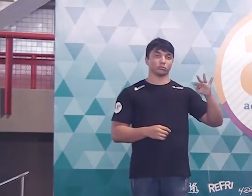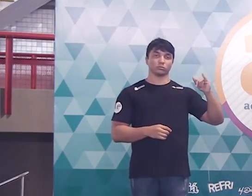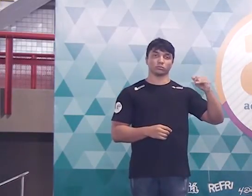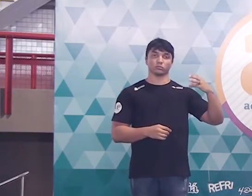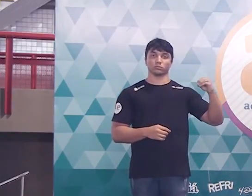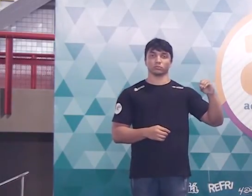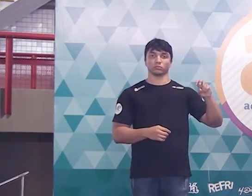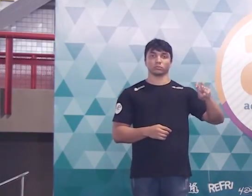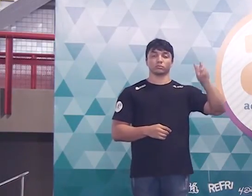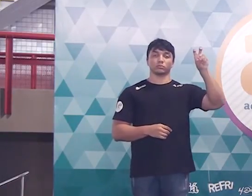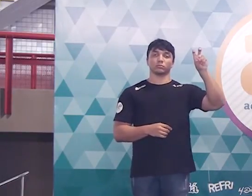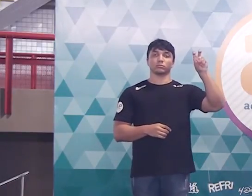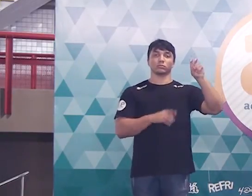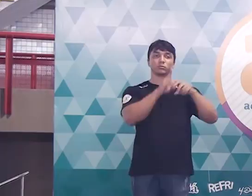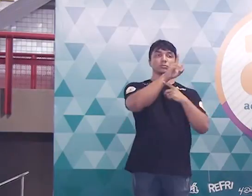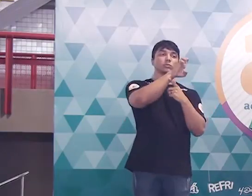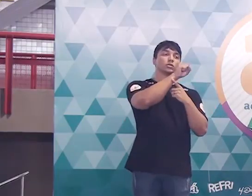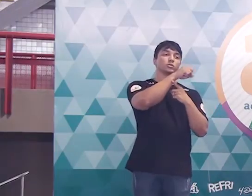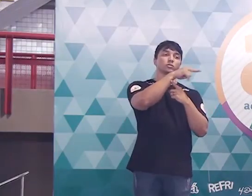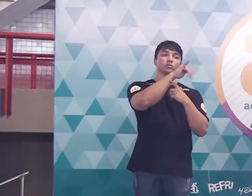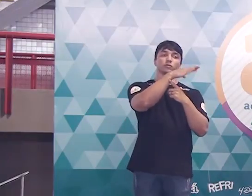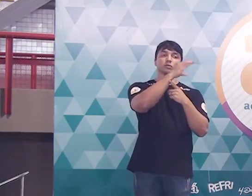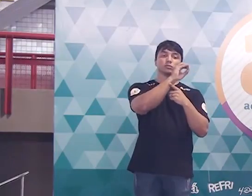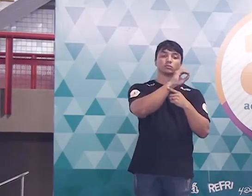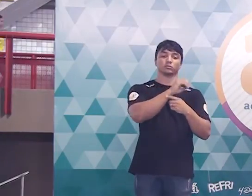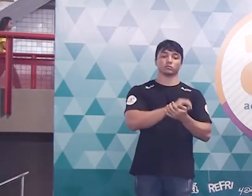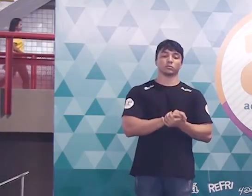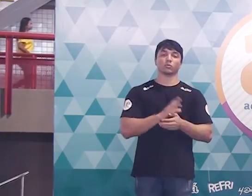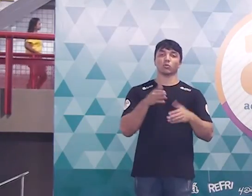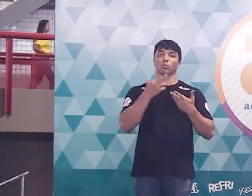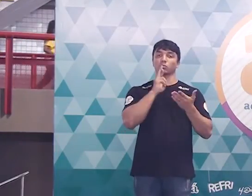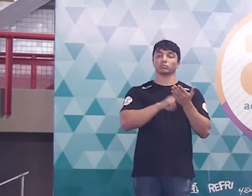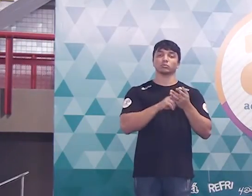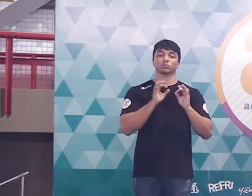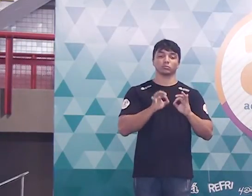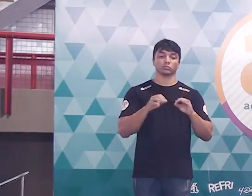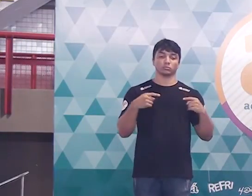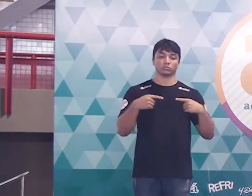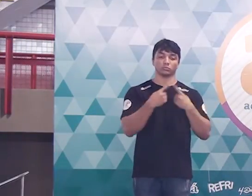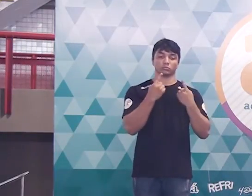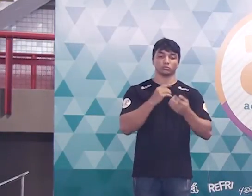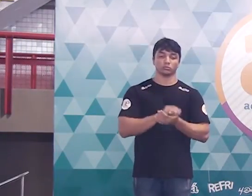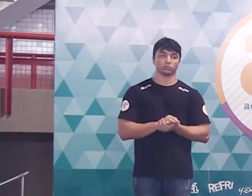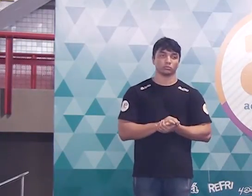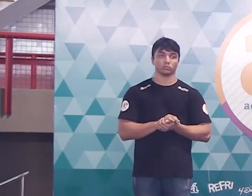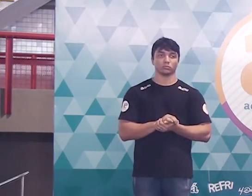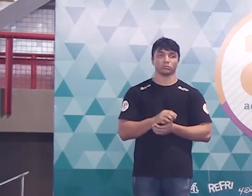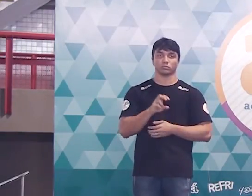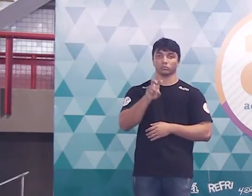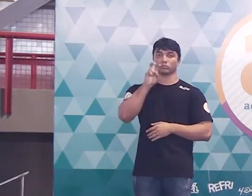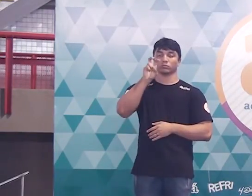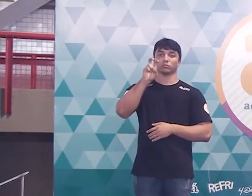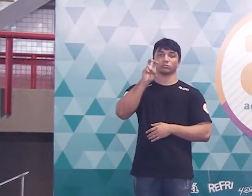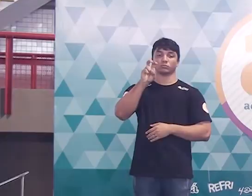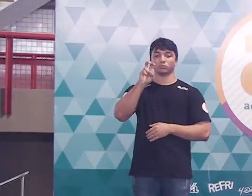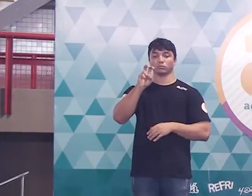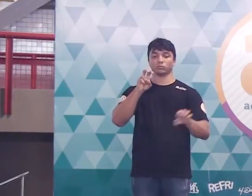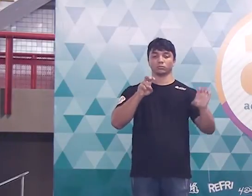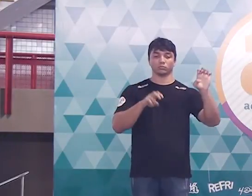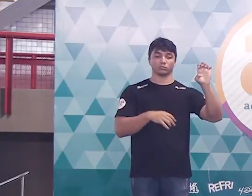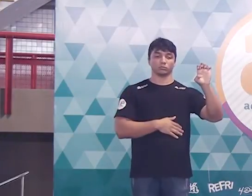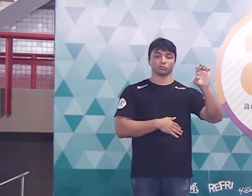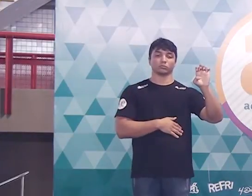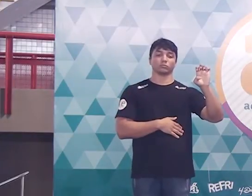nitratação. 5, desnitrificação. Então, qual dos eventos aí é a desnitrificação? O evento 5. O evento